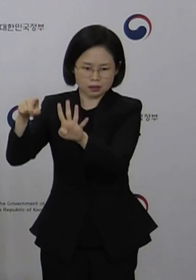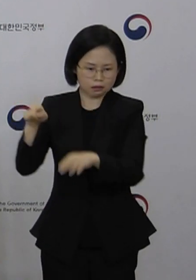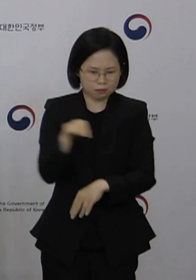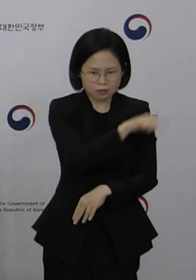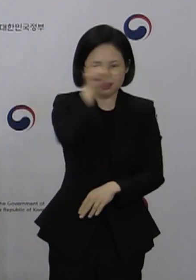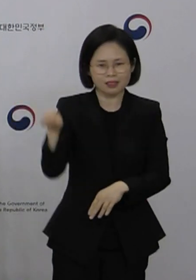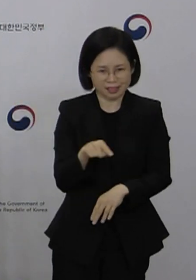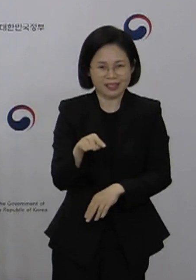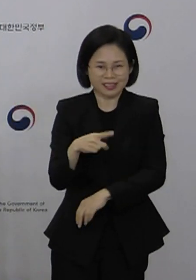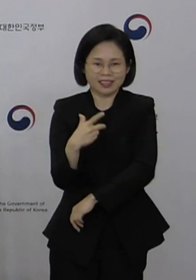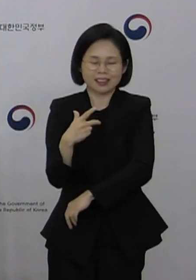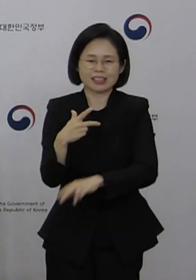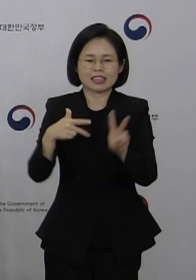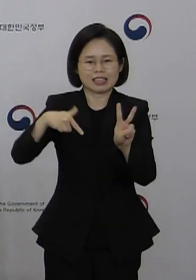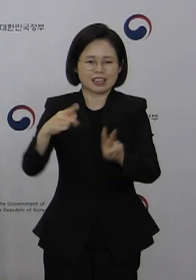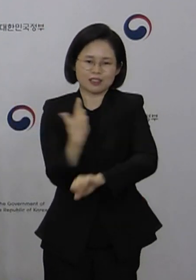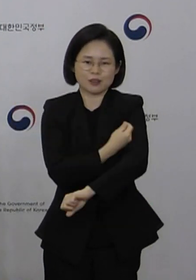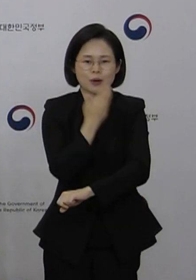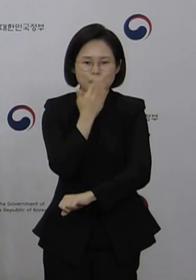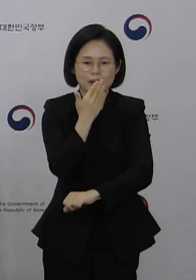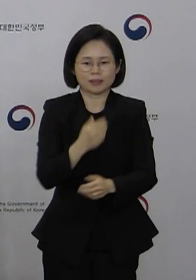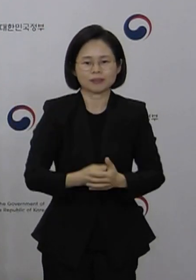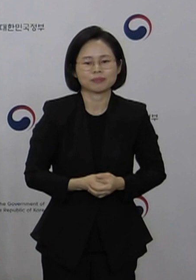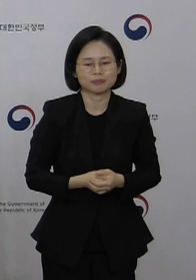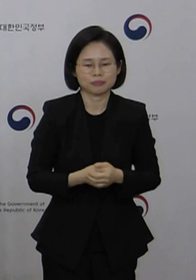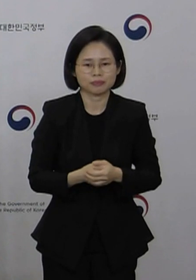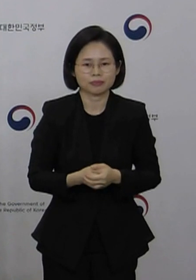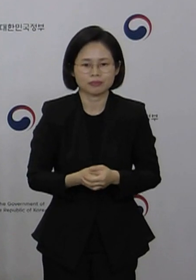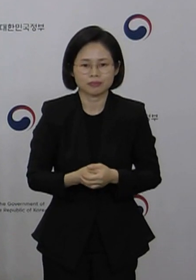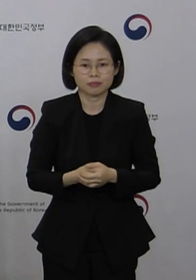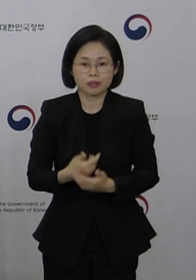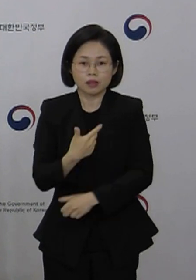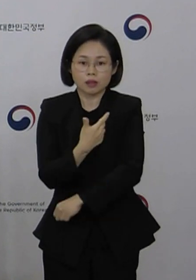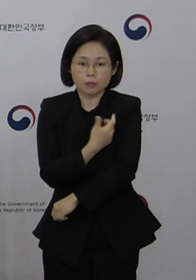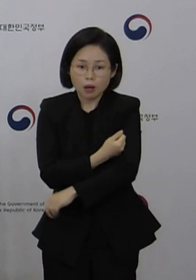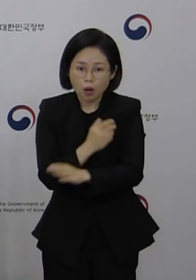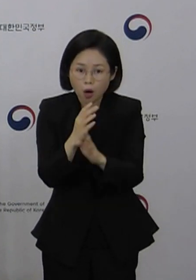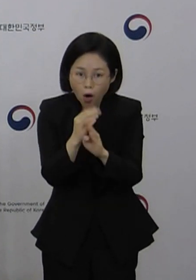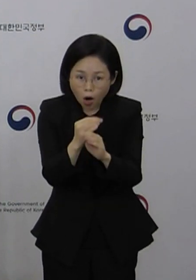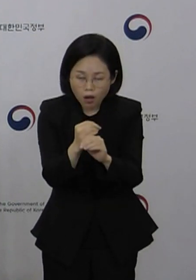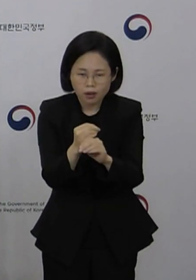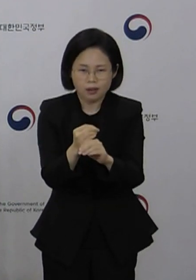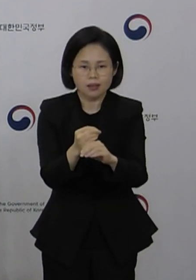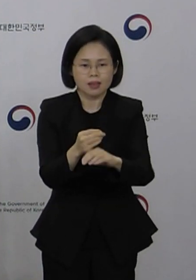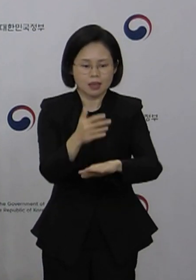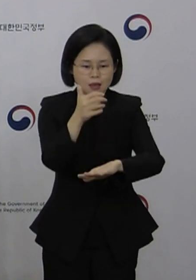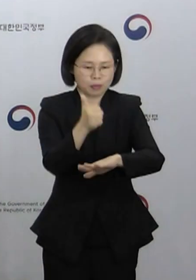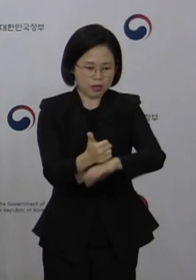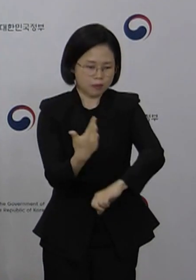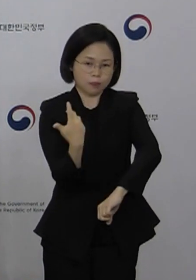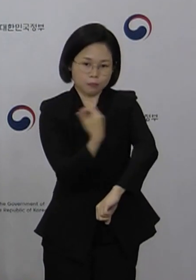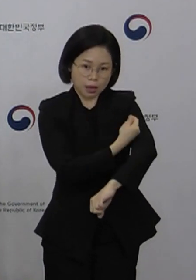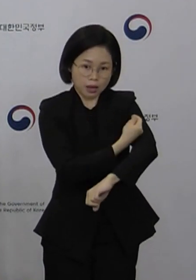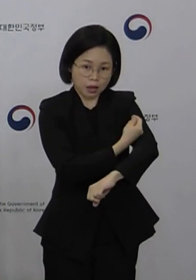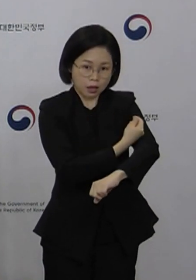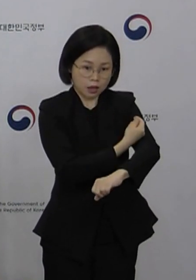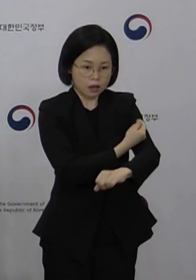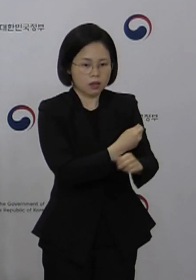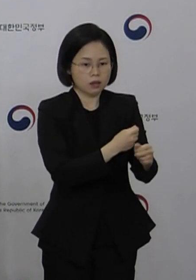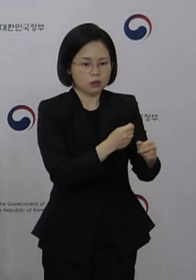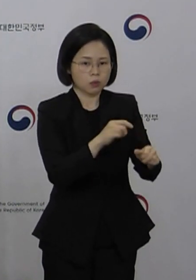포함됩니다. 접종 간격은 마지막으로 접종하신 날 또는 확진되신 날을